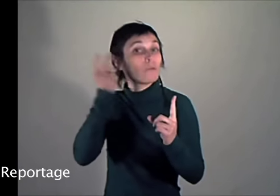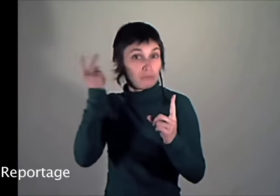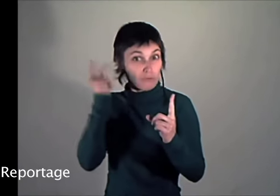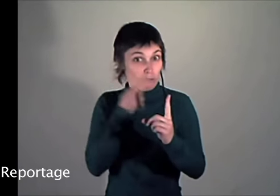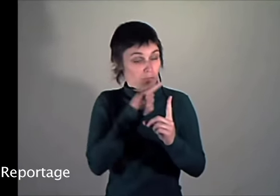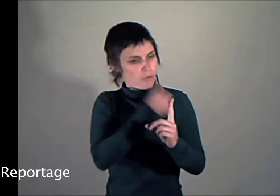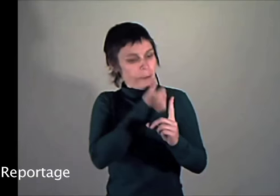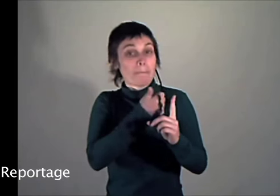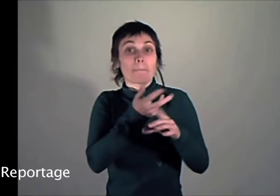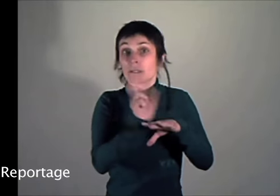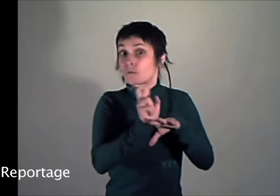si je rencontrais un petit peu